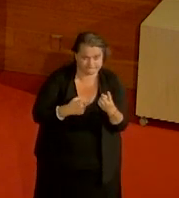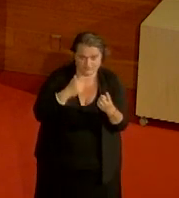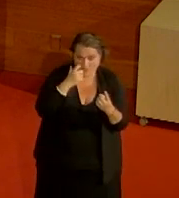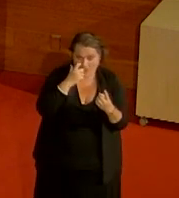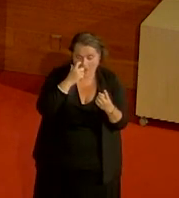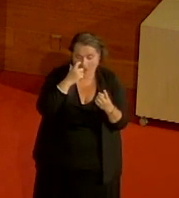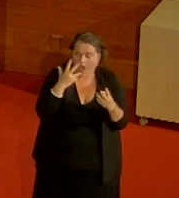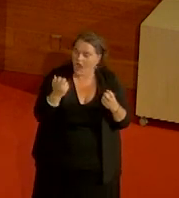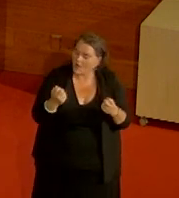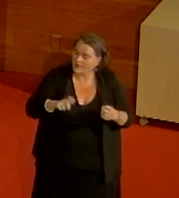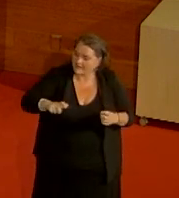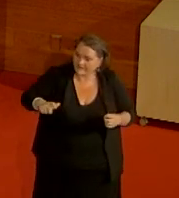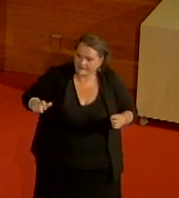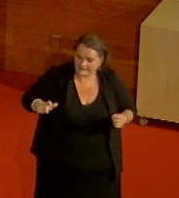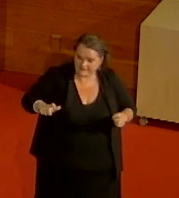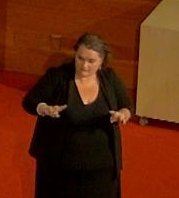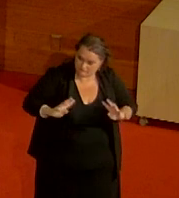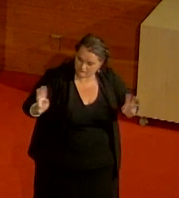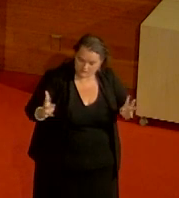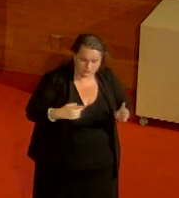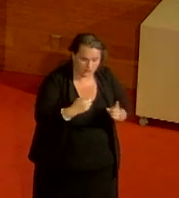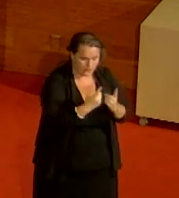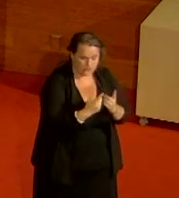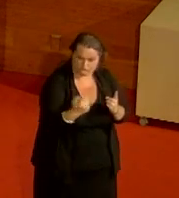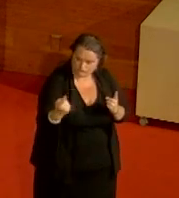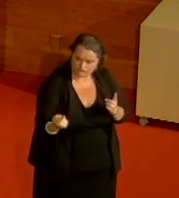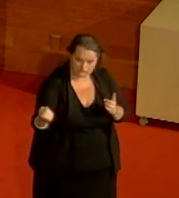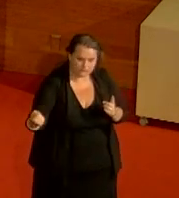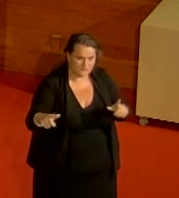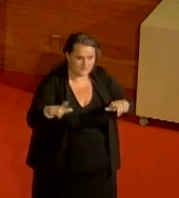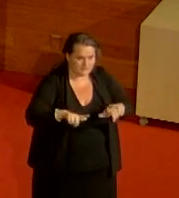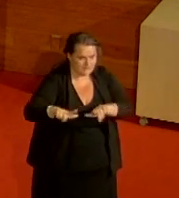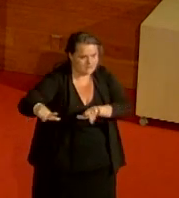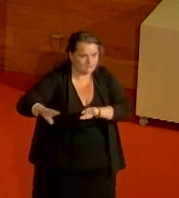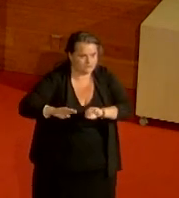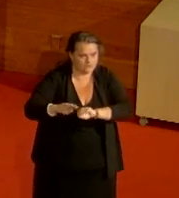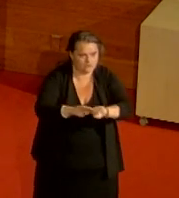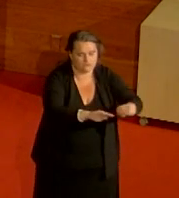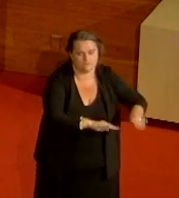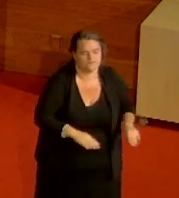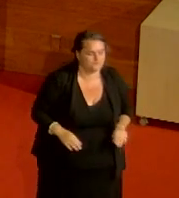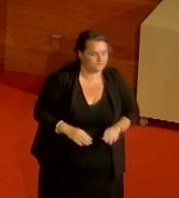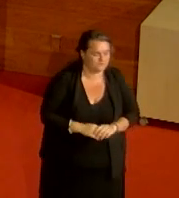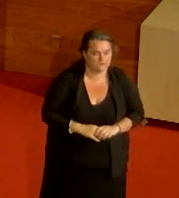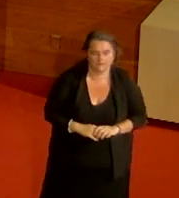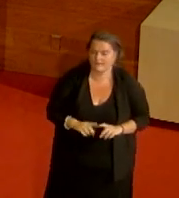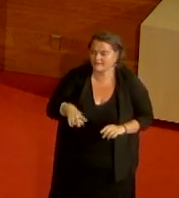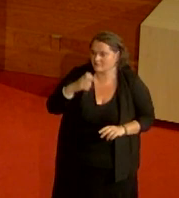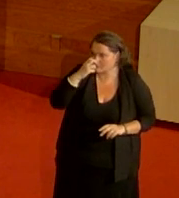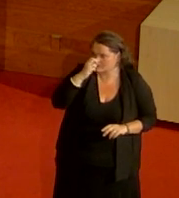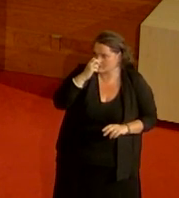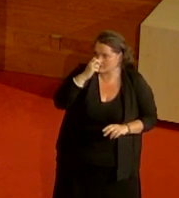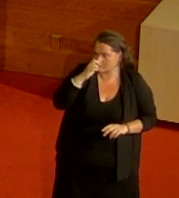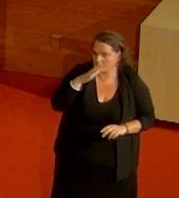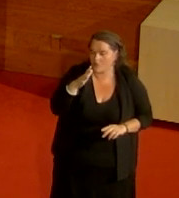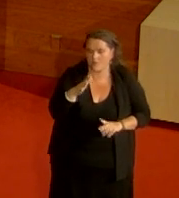pero mirando sus pantallas ese enfriamiento humano que os comentaba es curioso cuando menos porque va Unido al